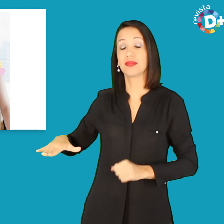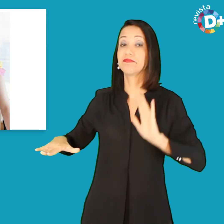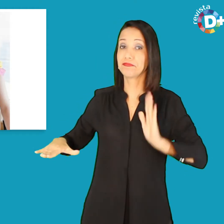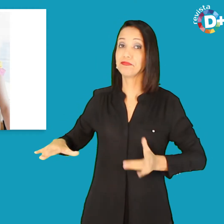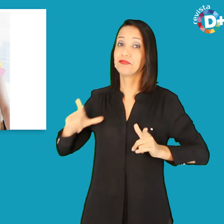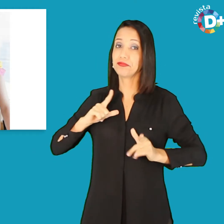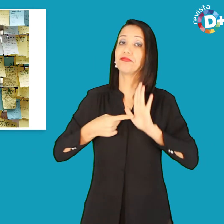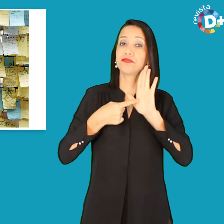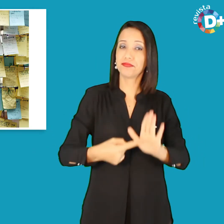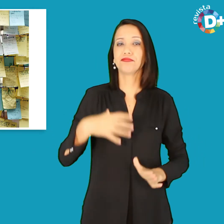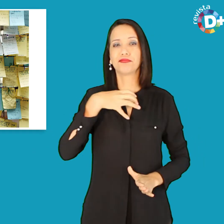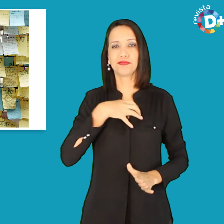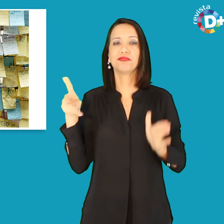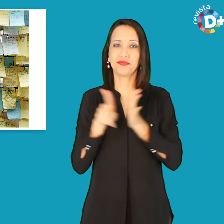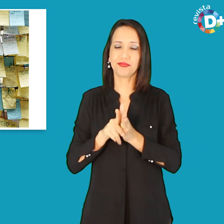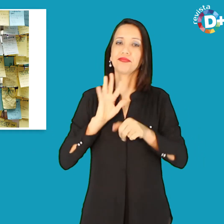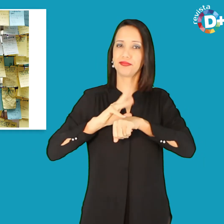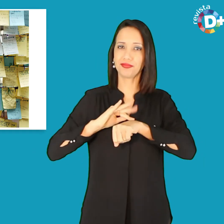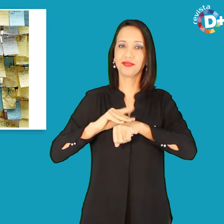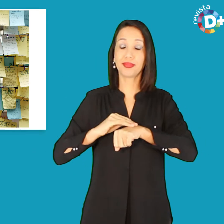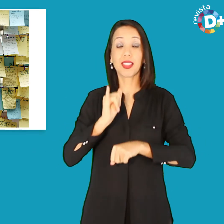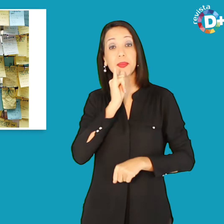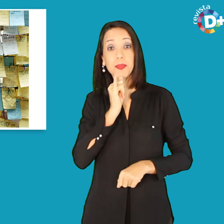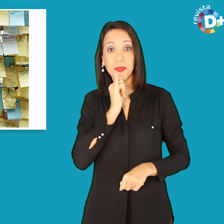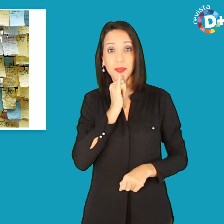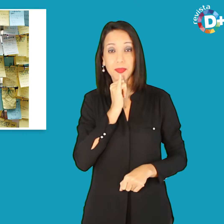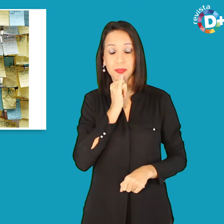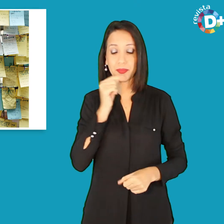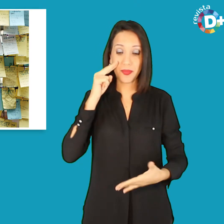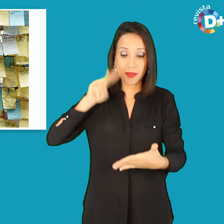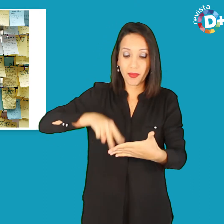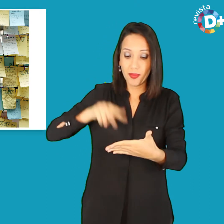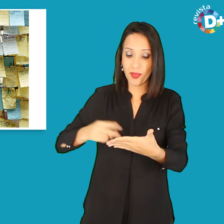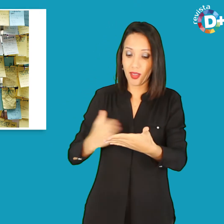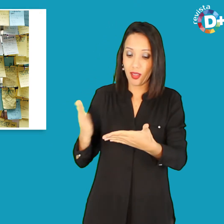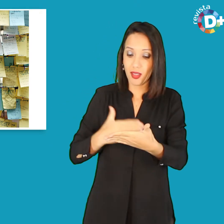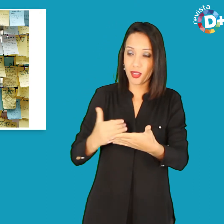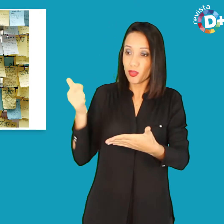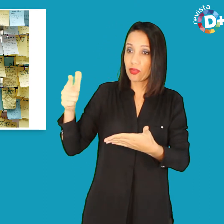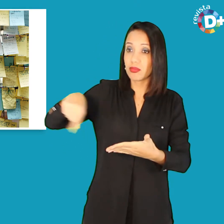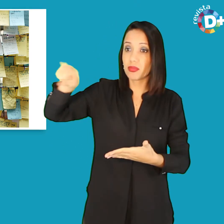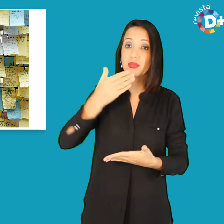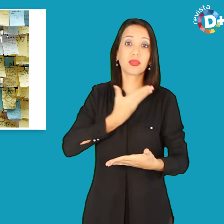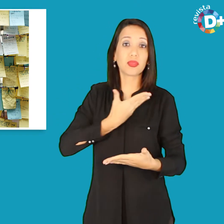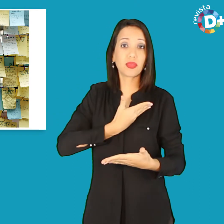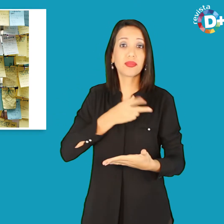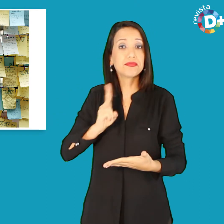algumas características. Por exemplo, eu lia mais livros que o restante das crianças. Sempre fui muito prodígio em certas